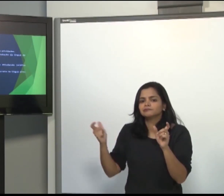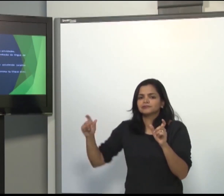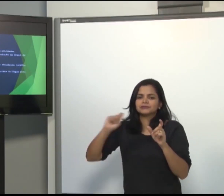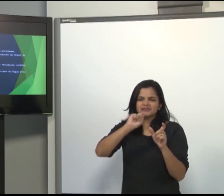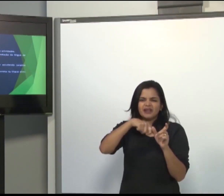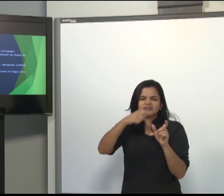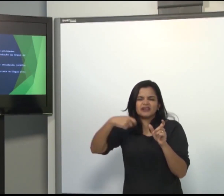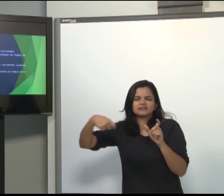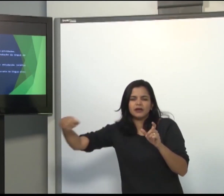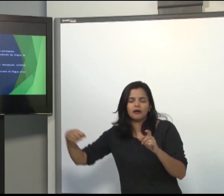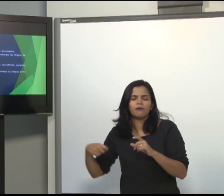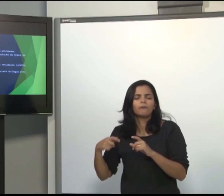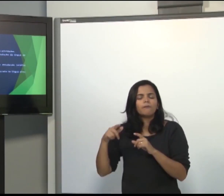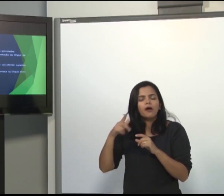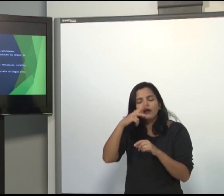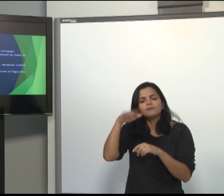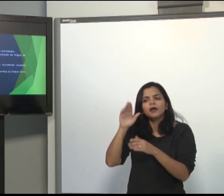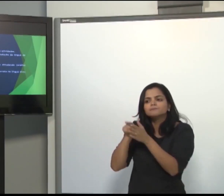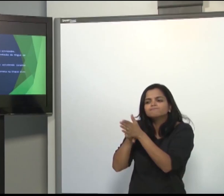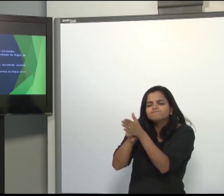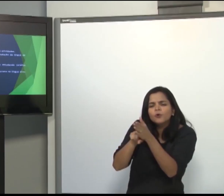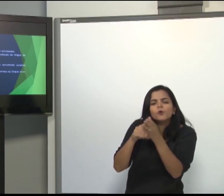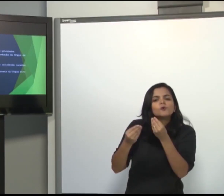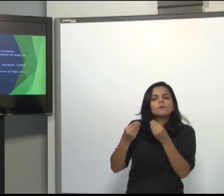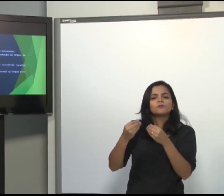Então, pesquisas sobre essas metodologias foram feitas.